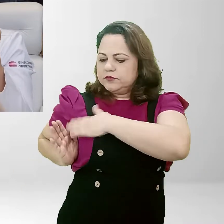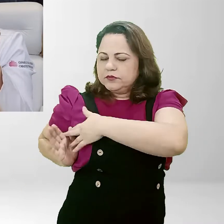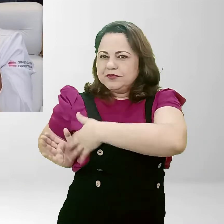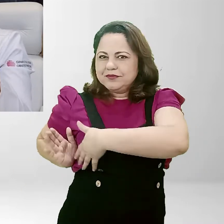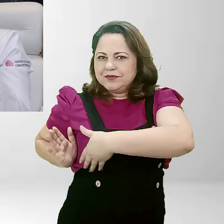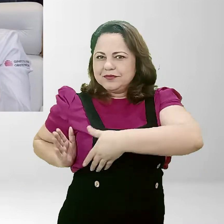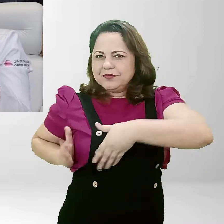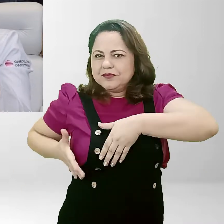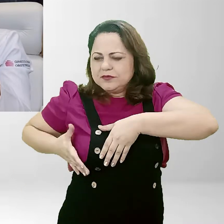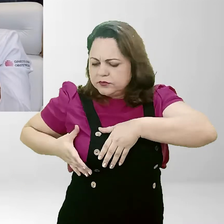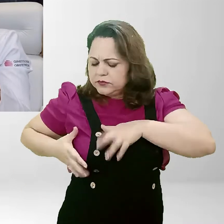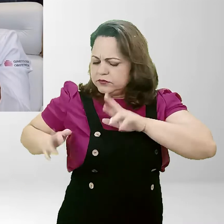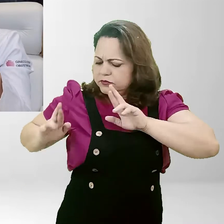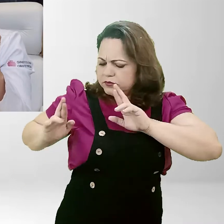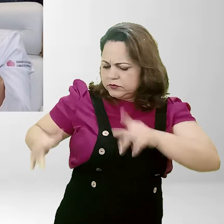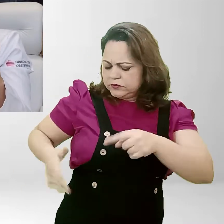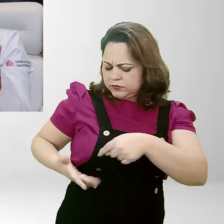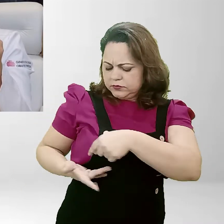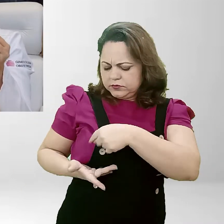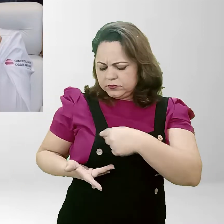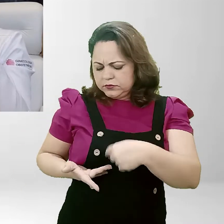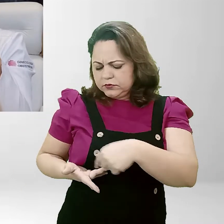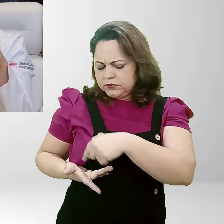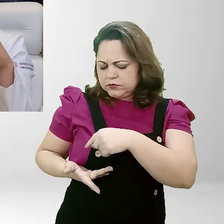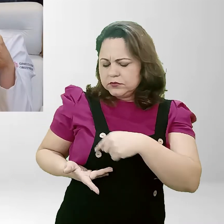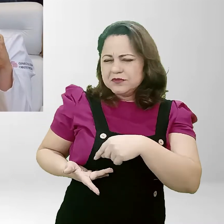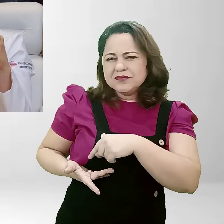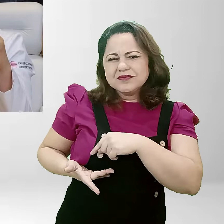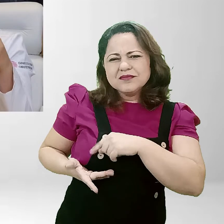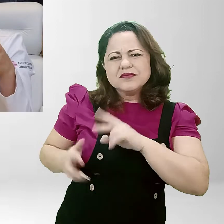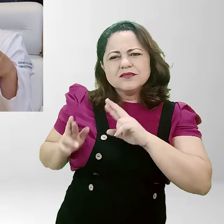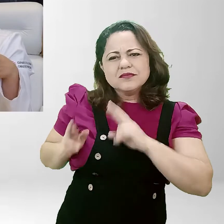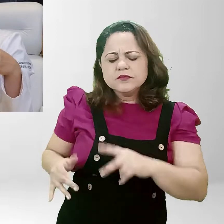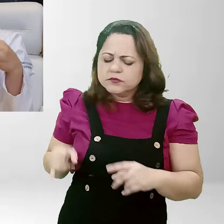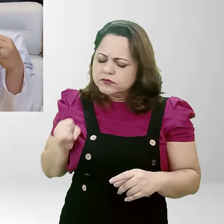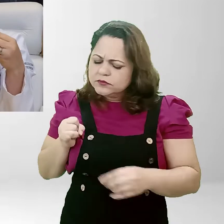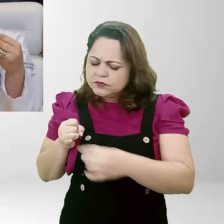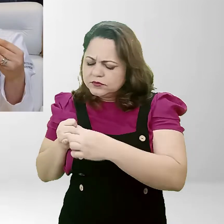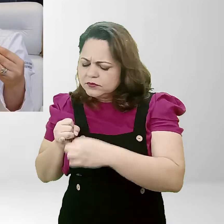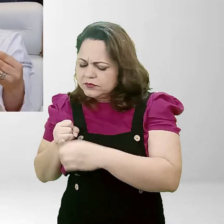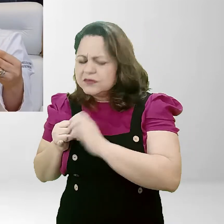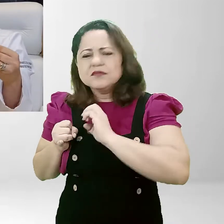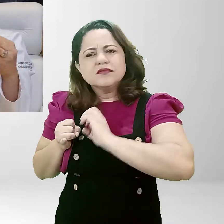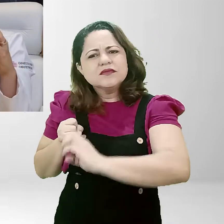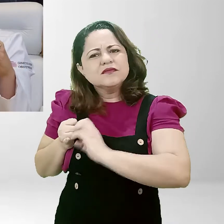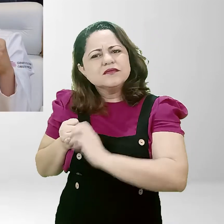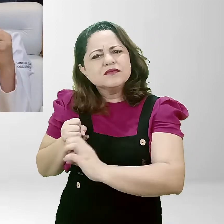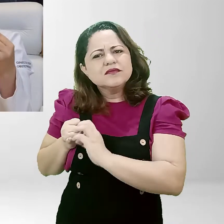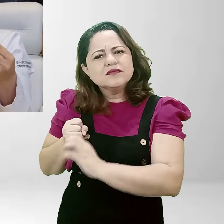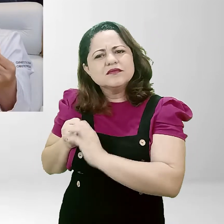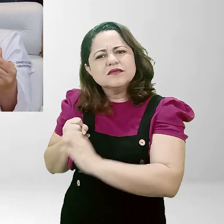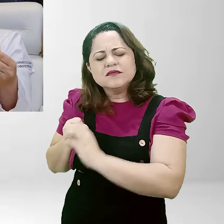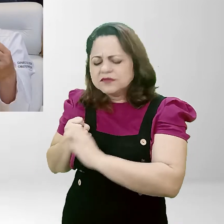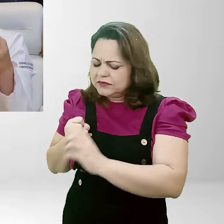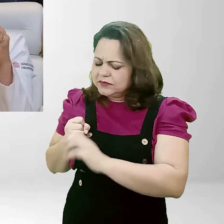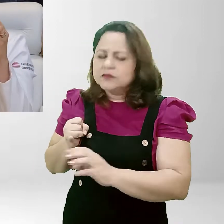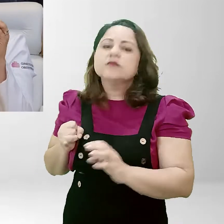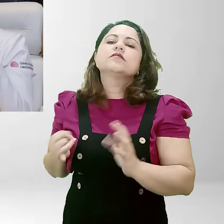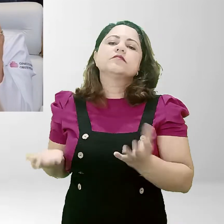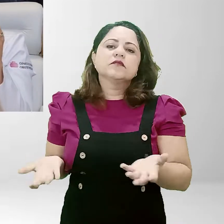pele do bico do mamilo, tá? Aquela areola e mamilo começam a ficar descamativos,